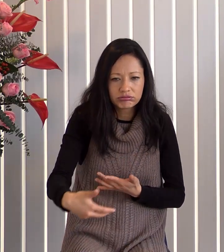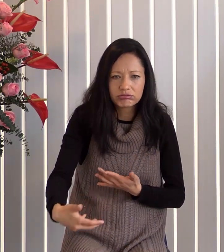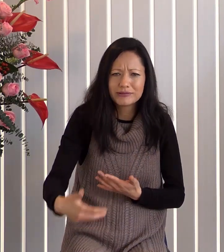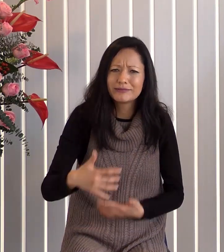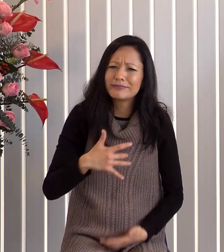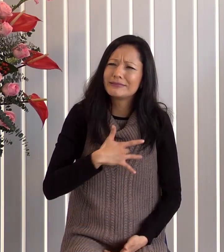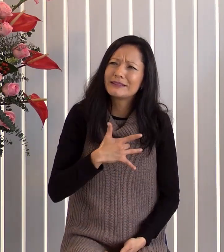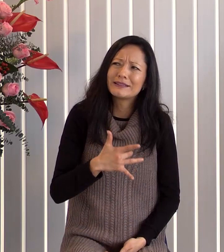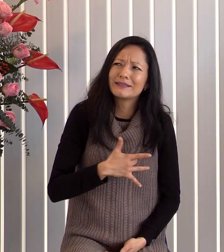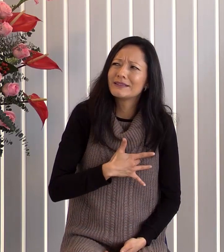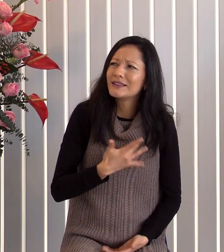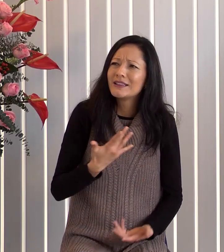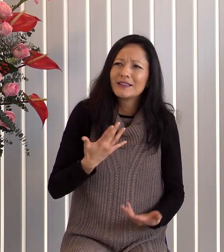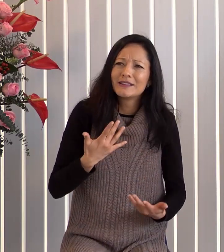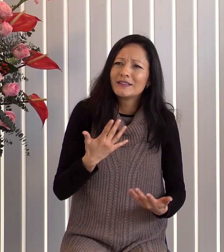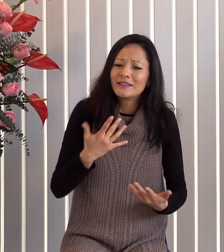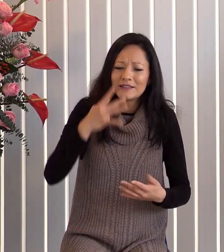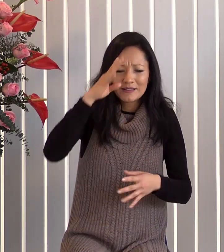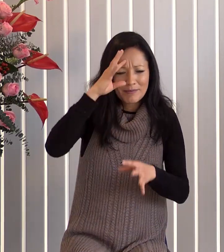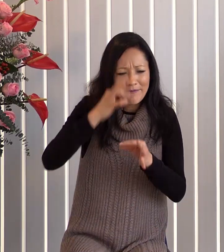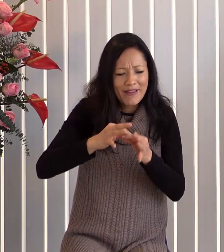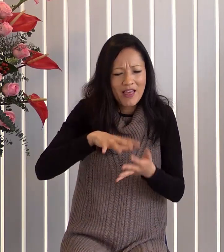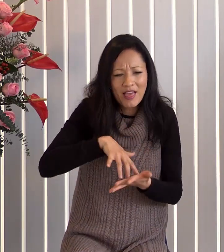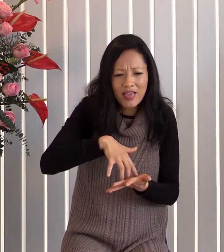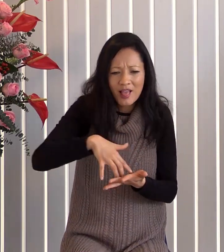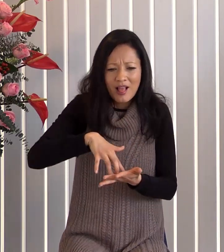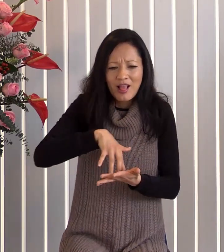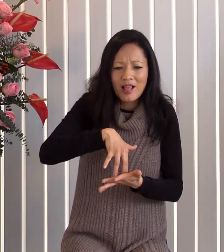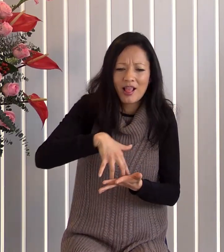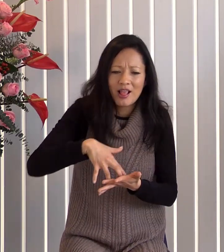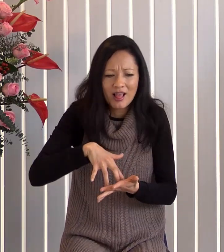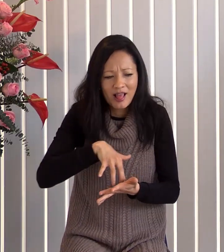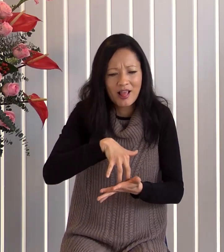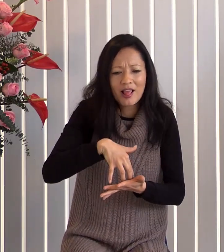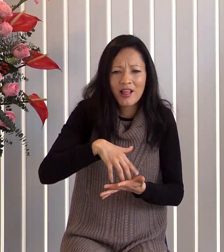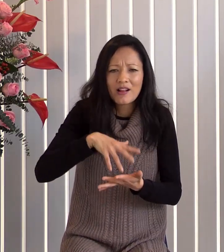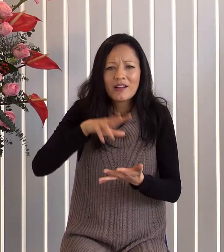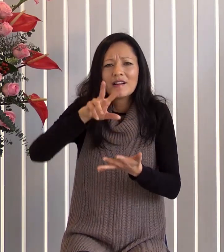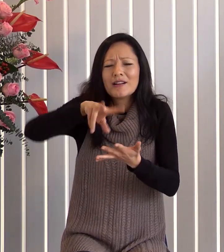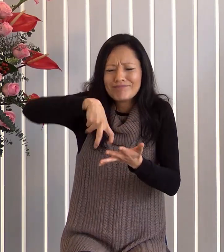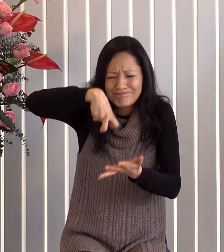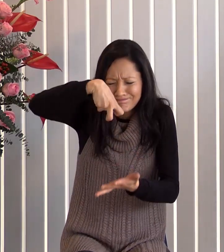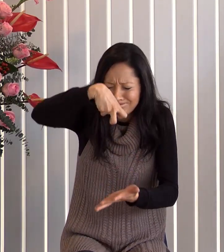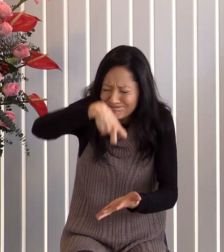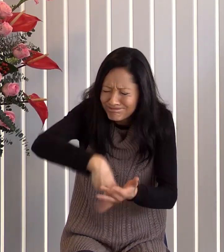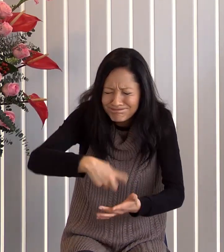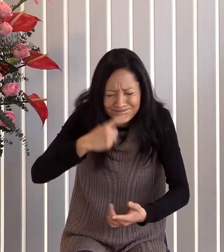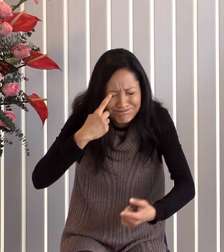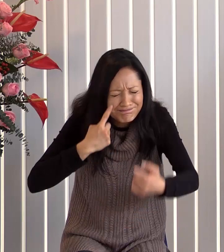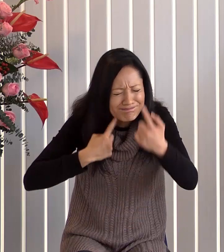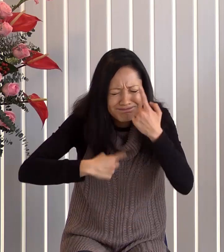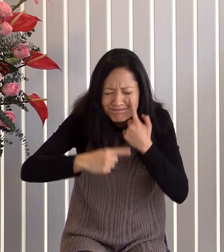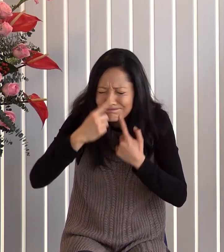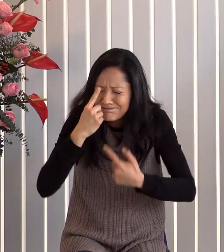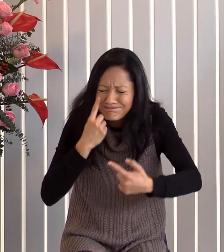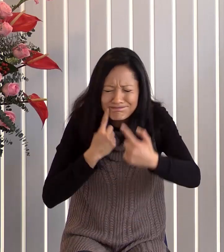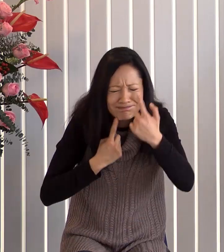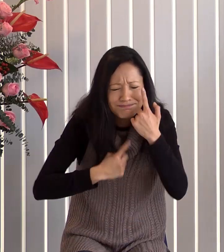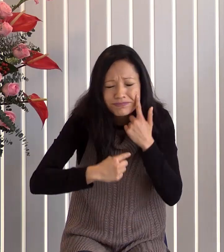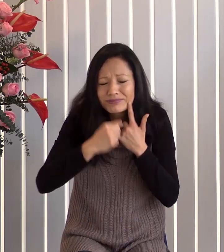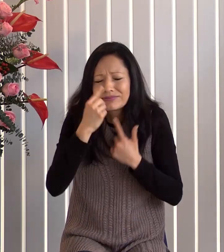nosotros hemos sentido que nuestra fe flaquea y nosotros nos hemos postrado al piso y hemos llorado